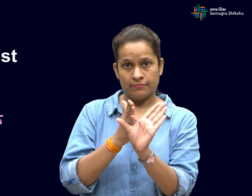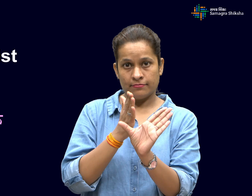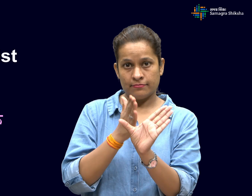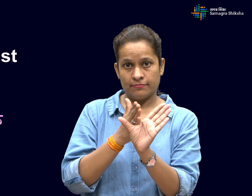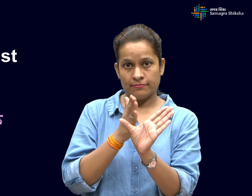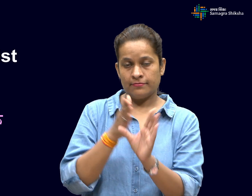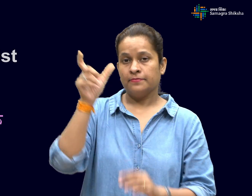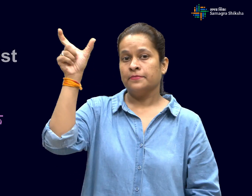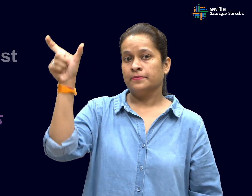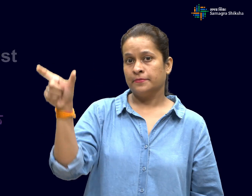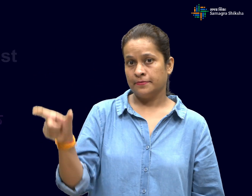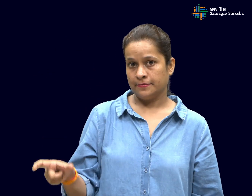મનોવિજ્ઞાની,